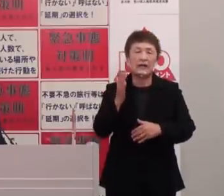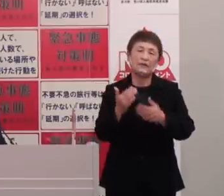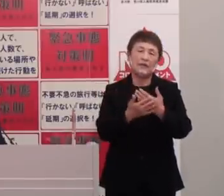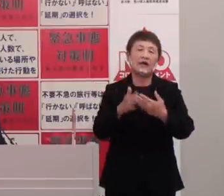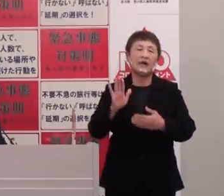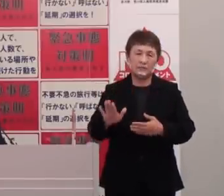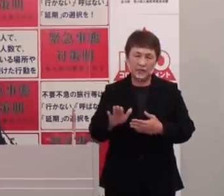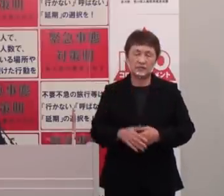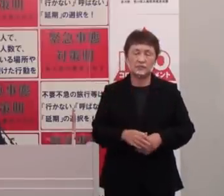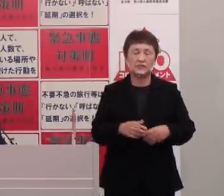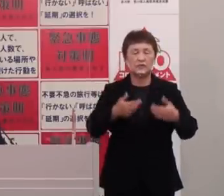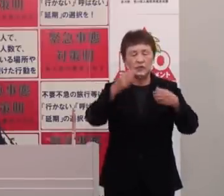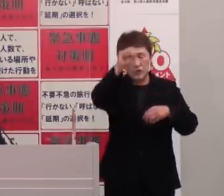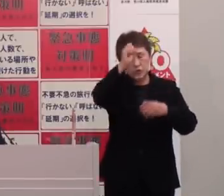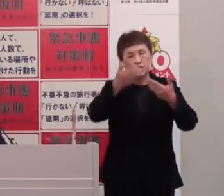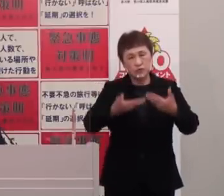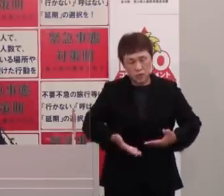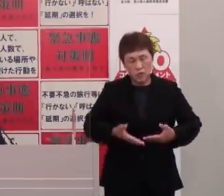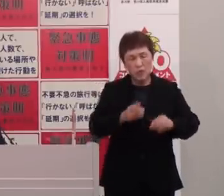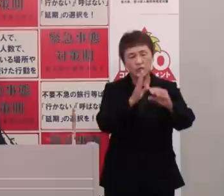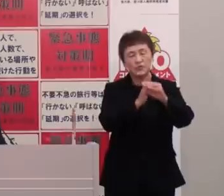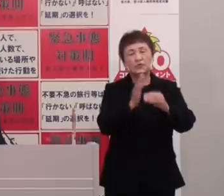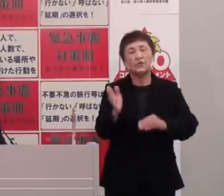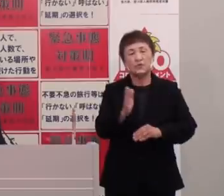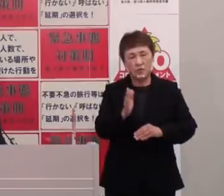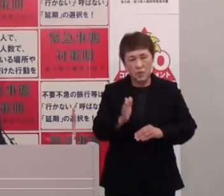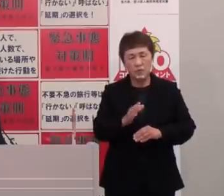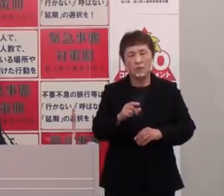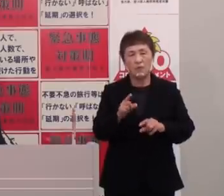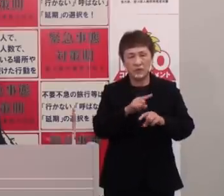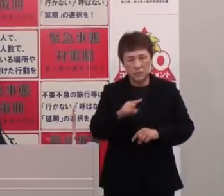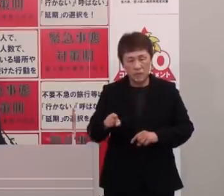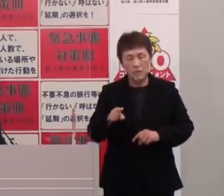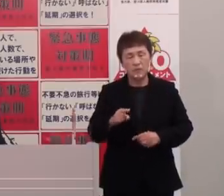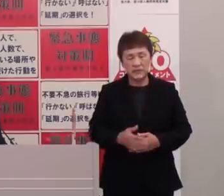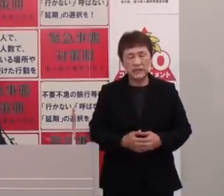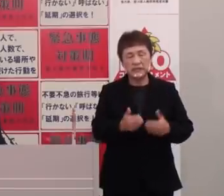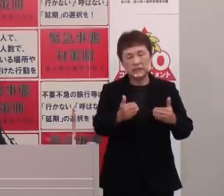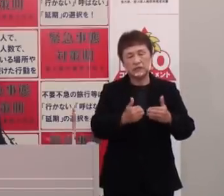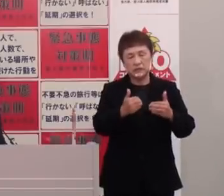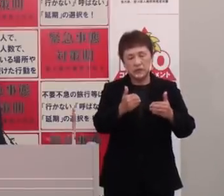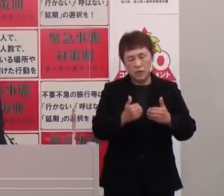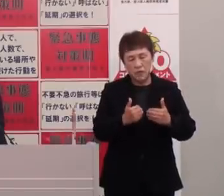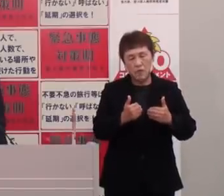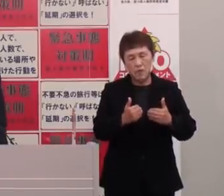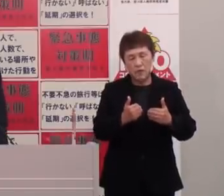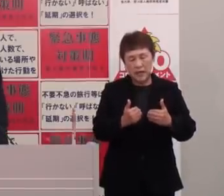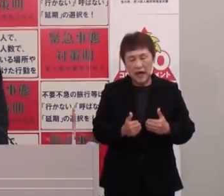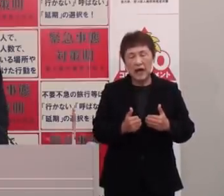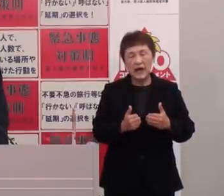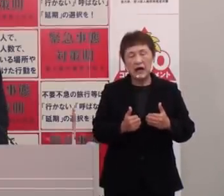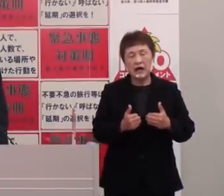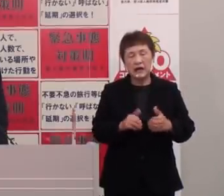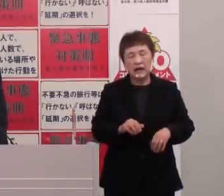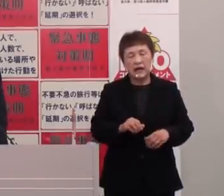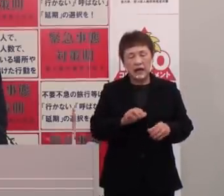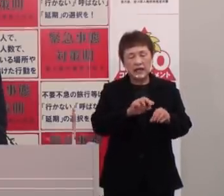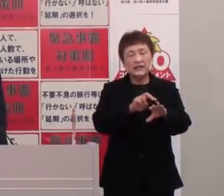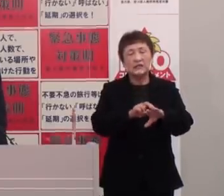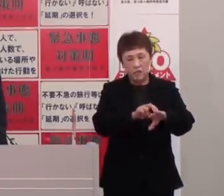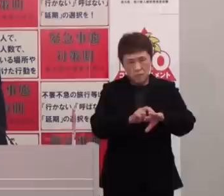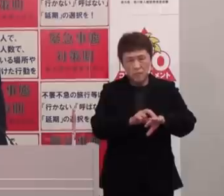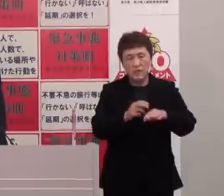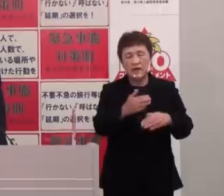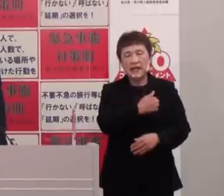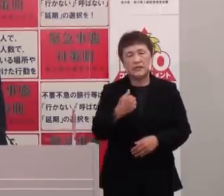重症中等症の患者さん、あるいは重症化リスクの高い患者さんに必要とされる医療を確実に提供していくため